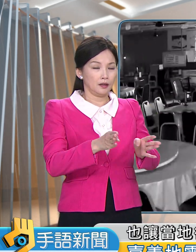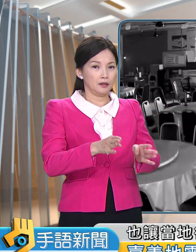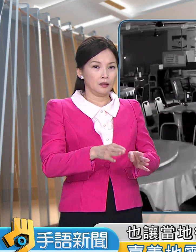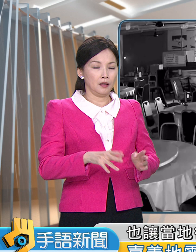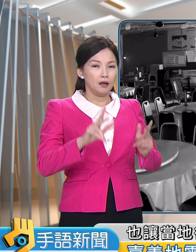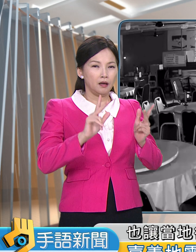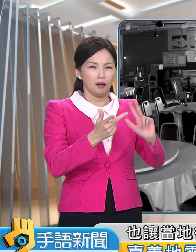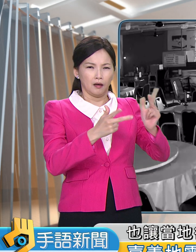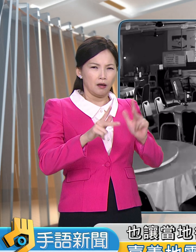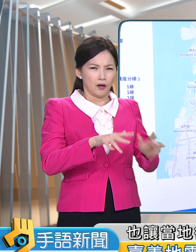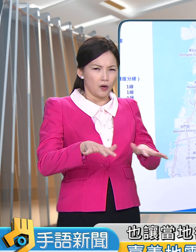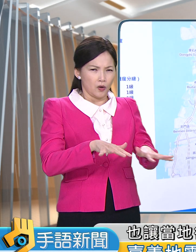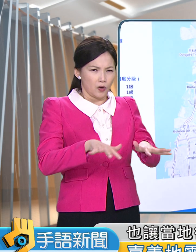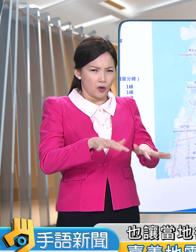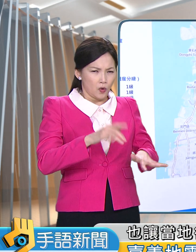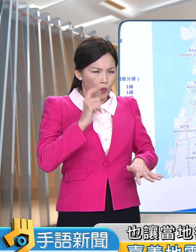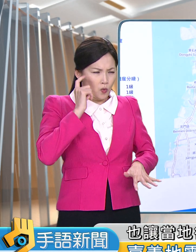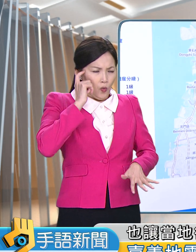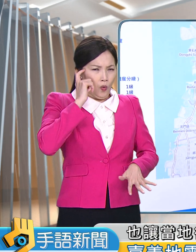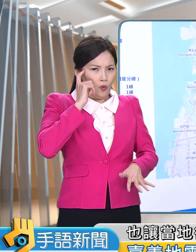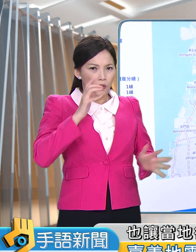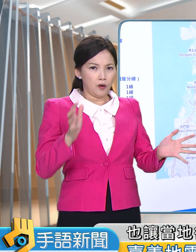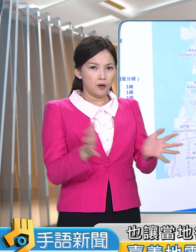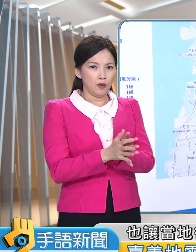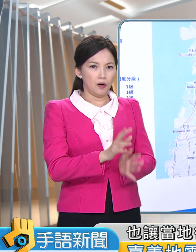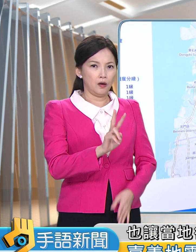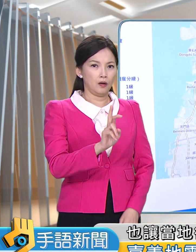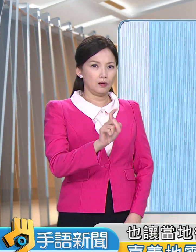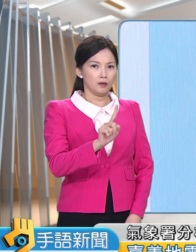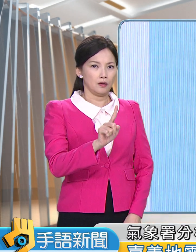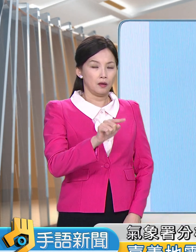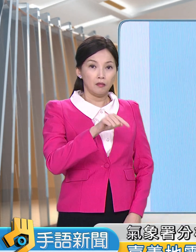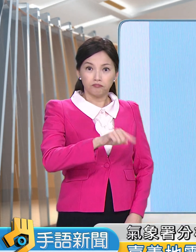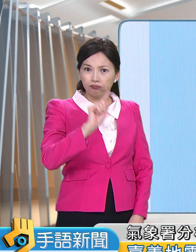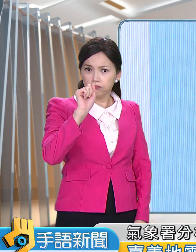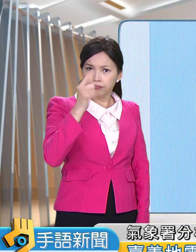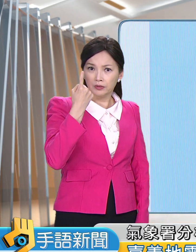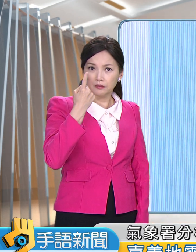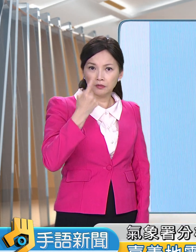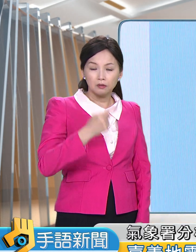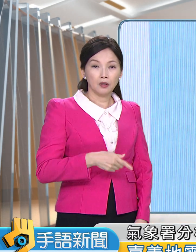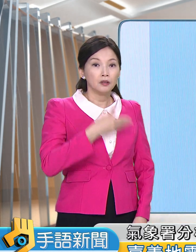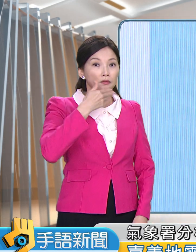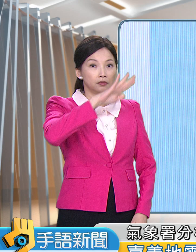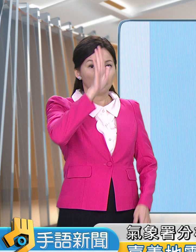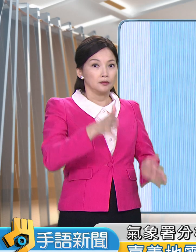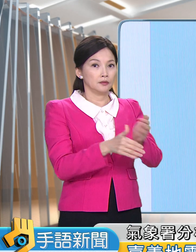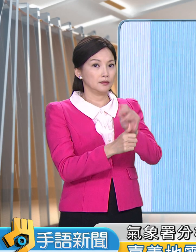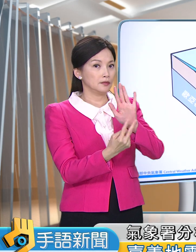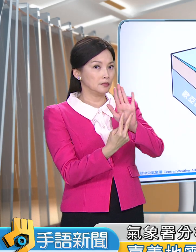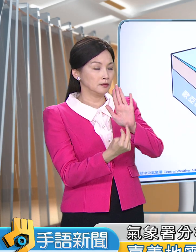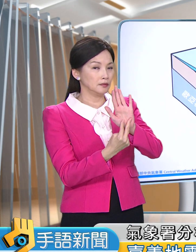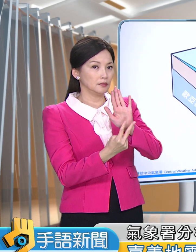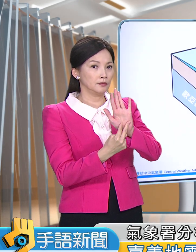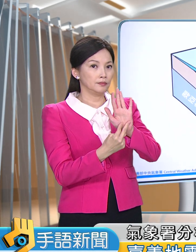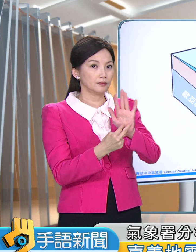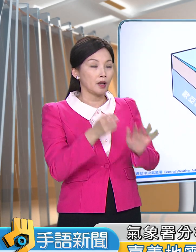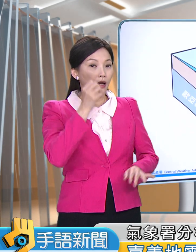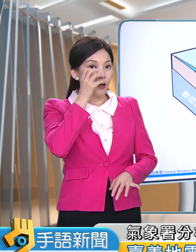始累计了21起的有感地震。气象署分析，是因为花莲强震，地